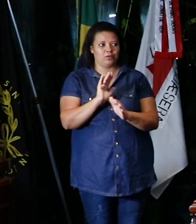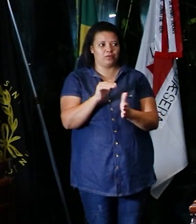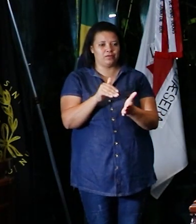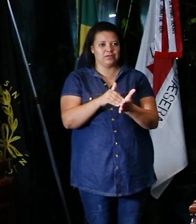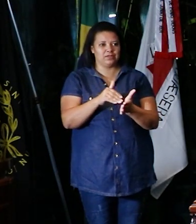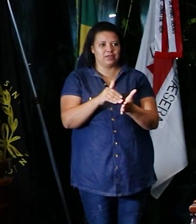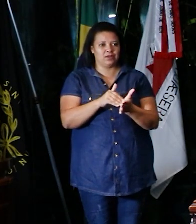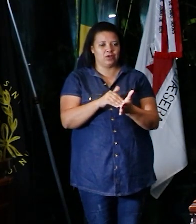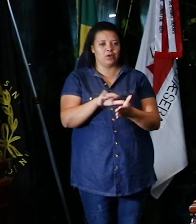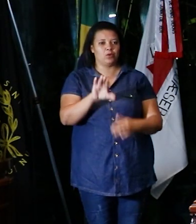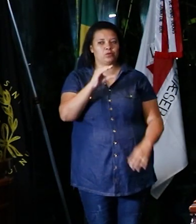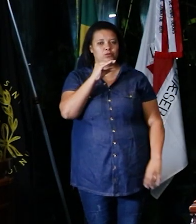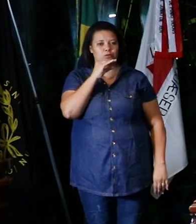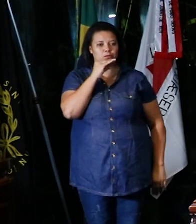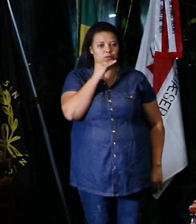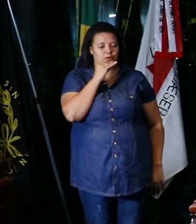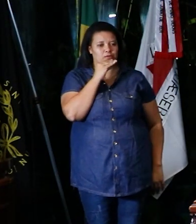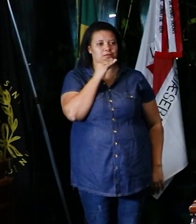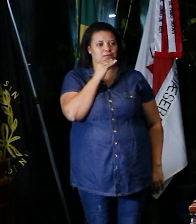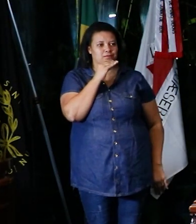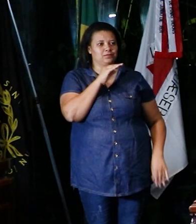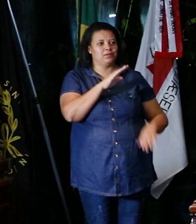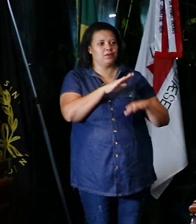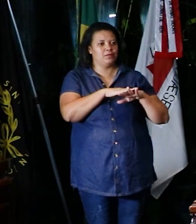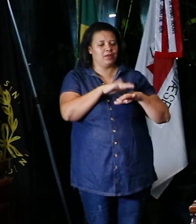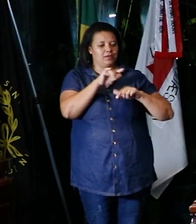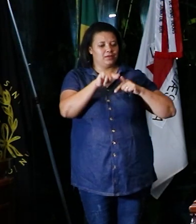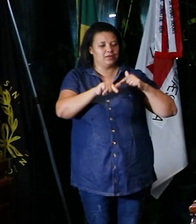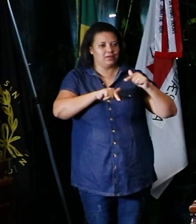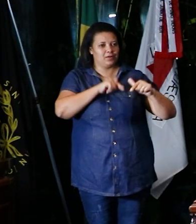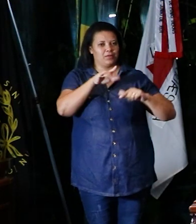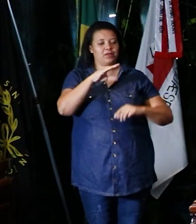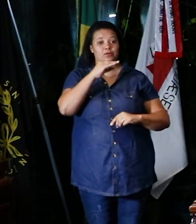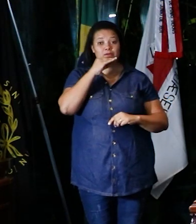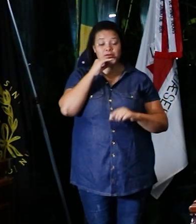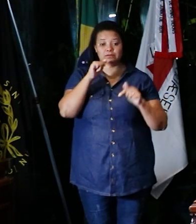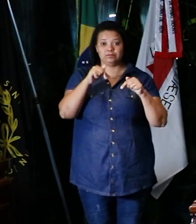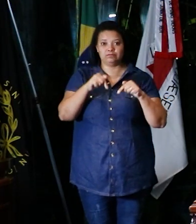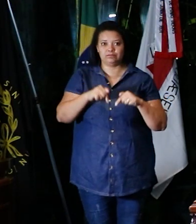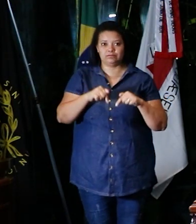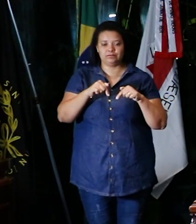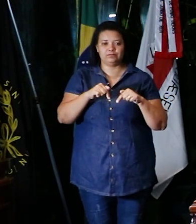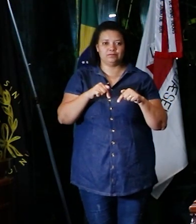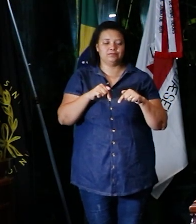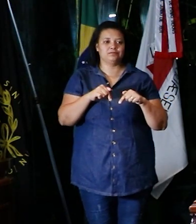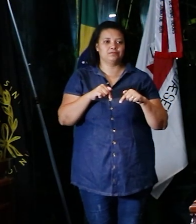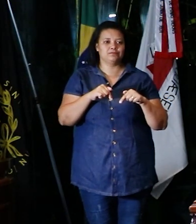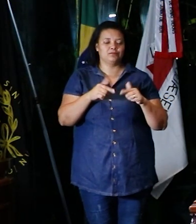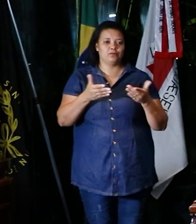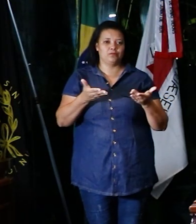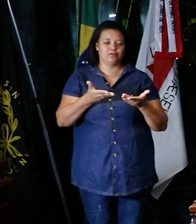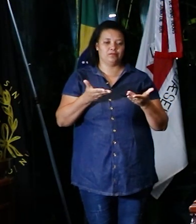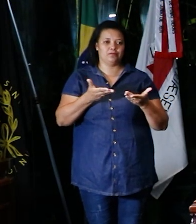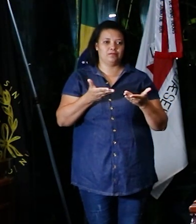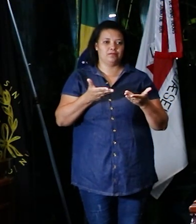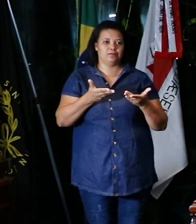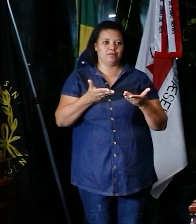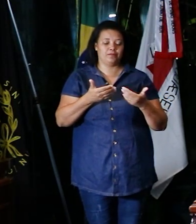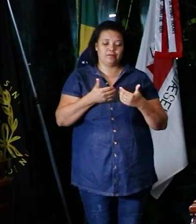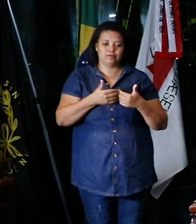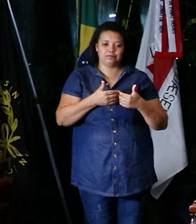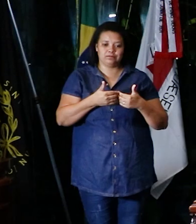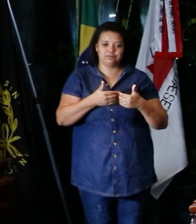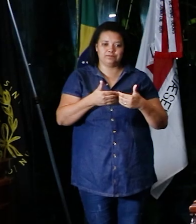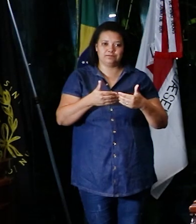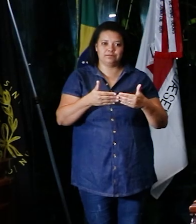Drummond com mais obra de Drummond. Aqui, infelizmente, nessa